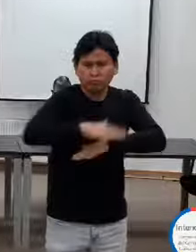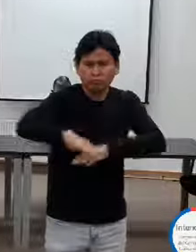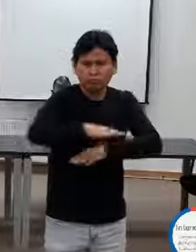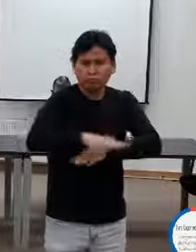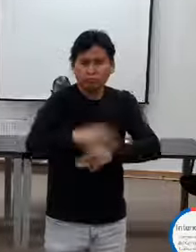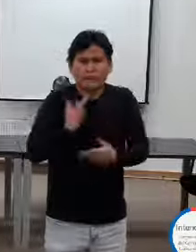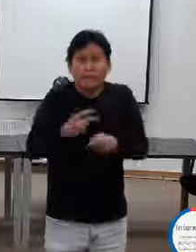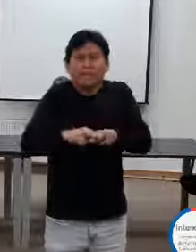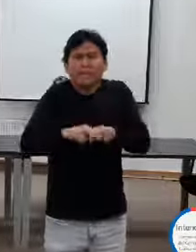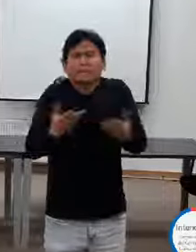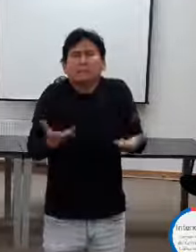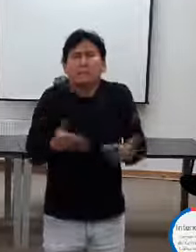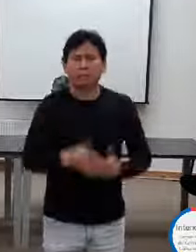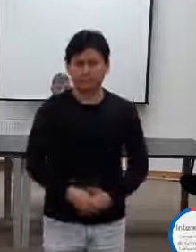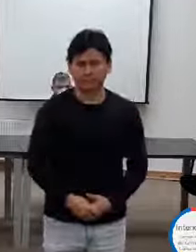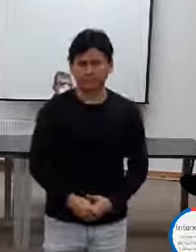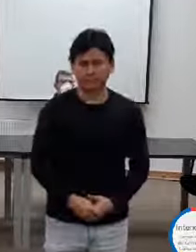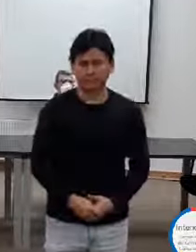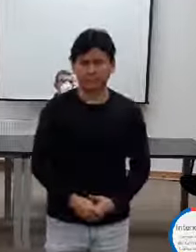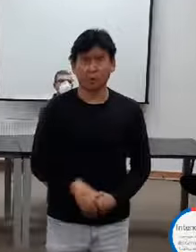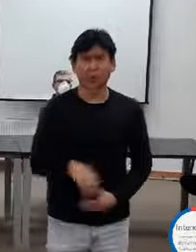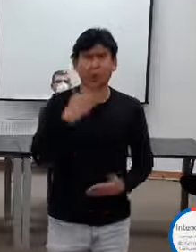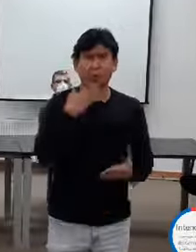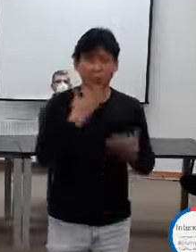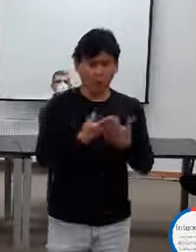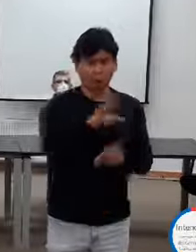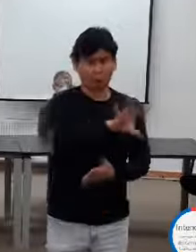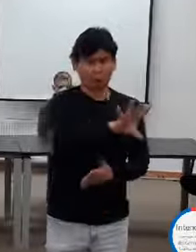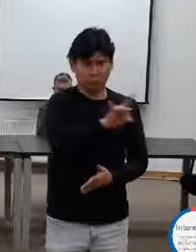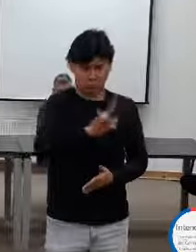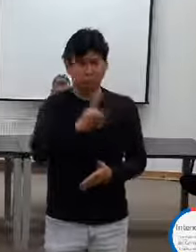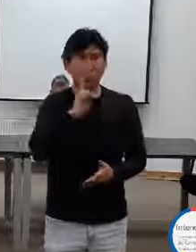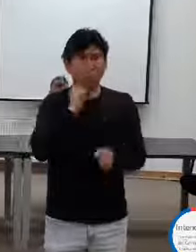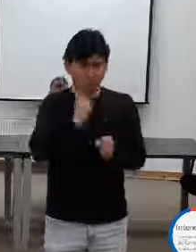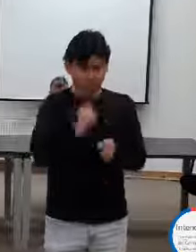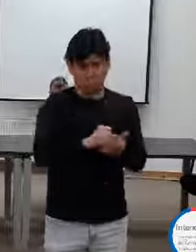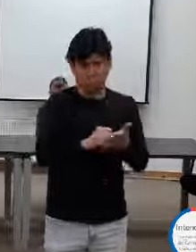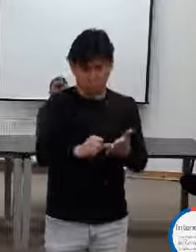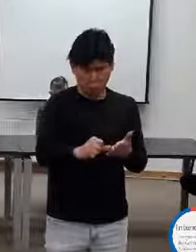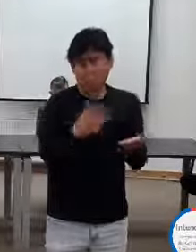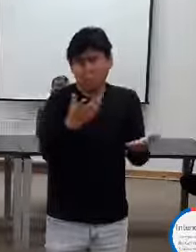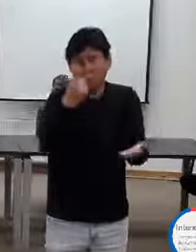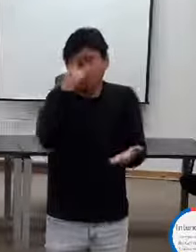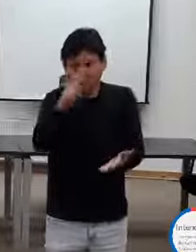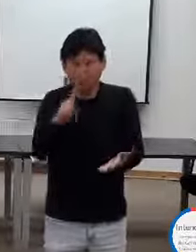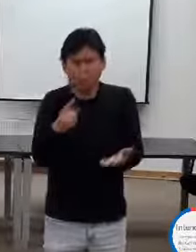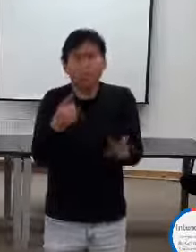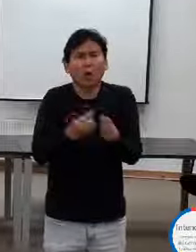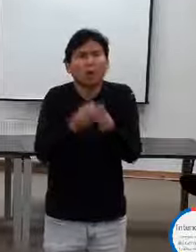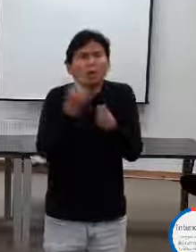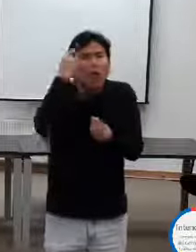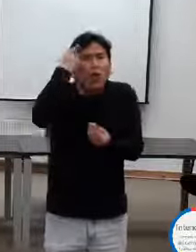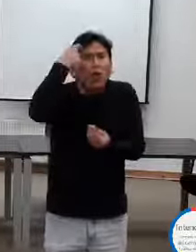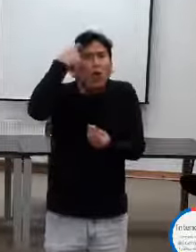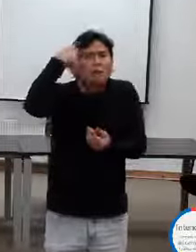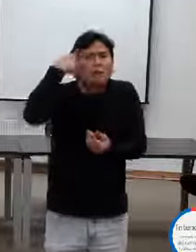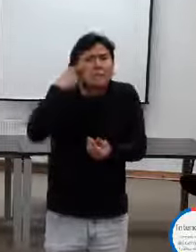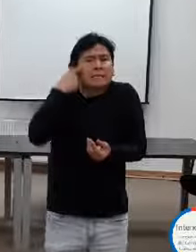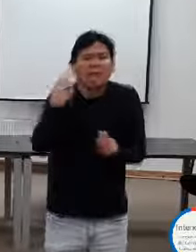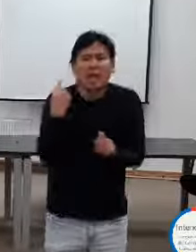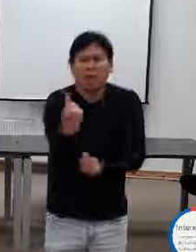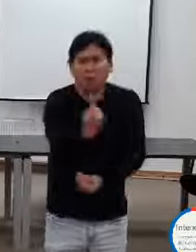¿Qué hacemos con eso? Una vez que los ubicamos, se les puede hacer sumario sanitario, pero es una cosa de conciencia y de moral